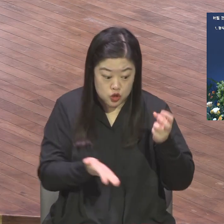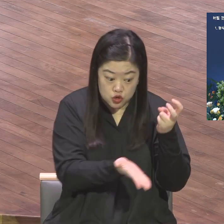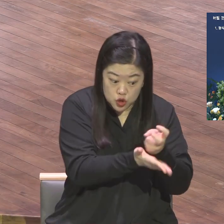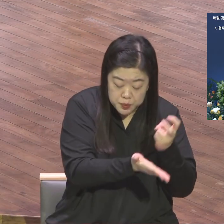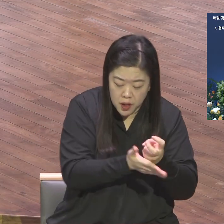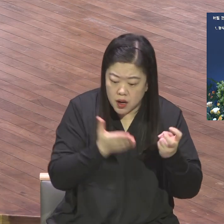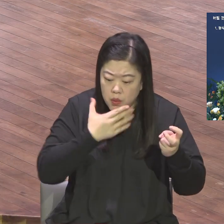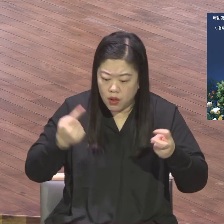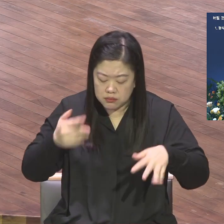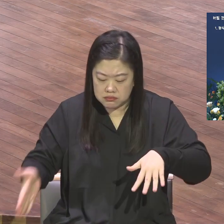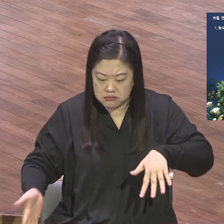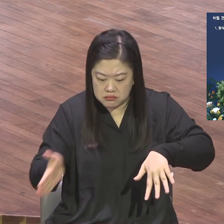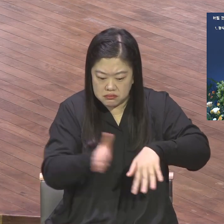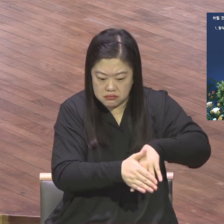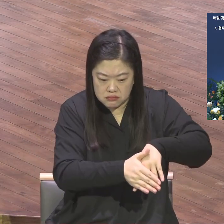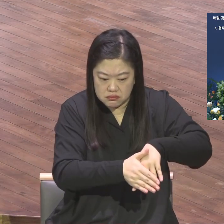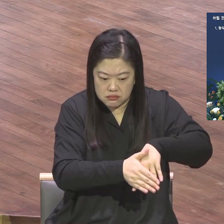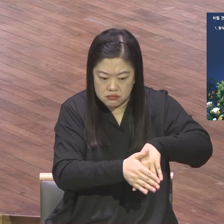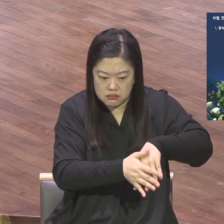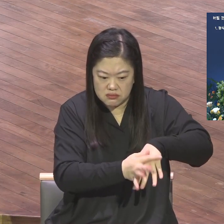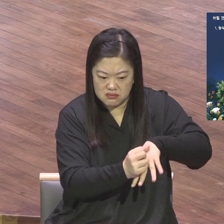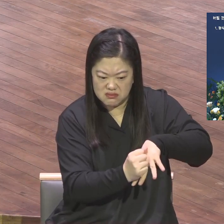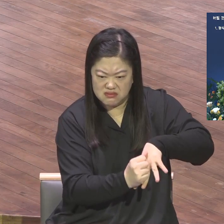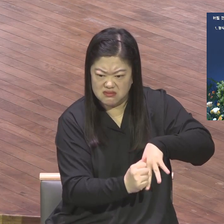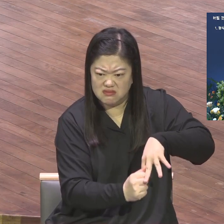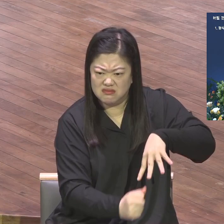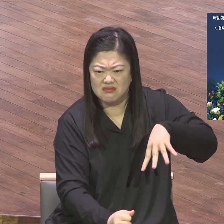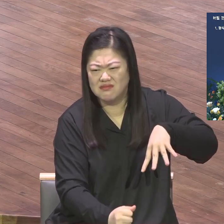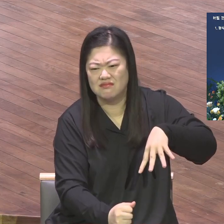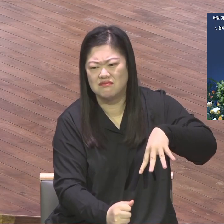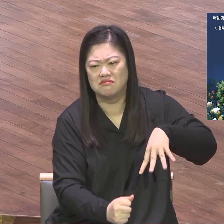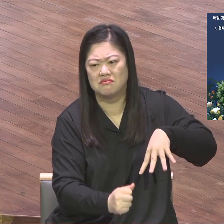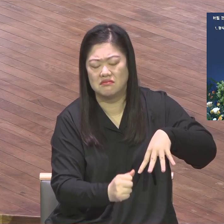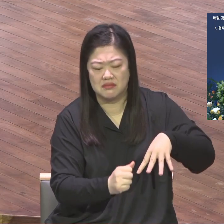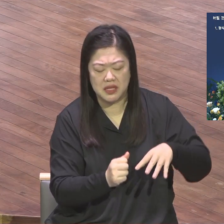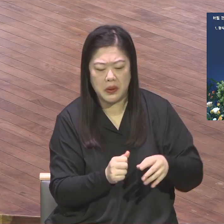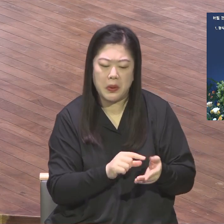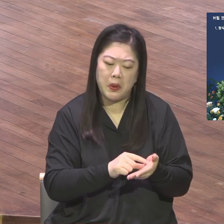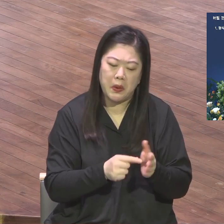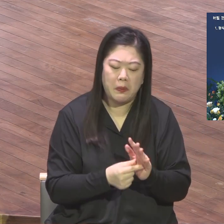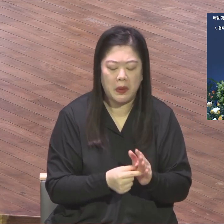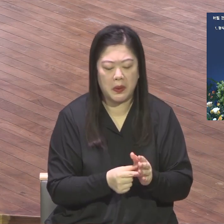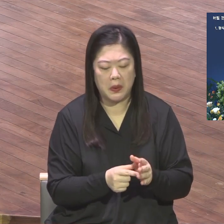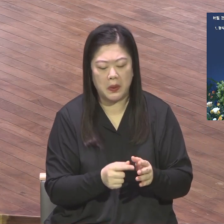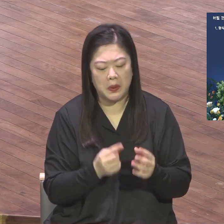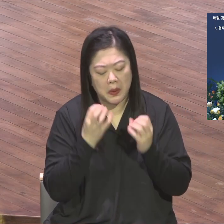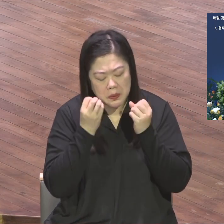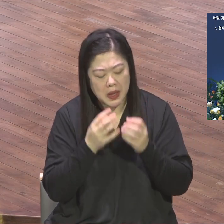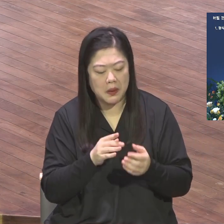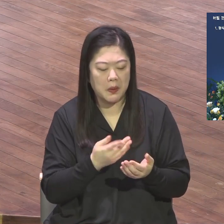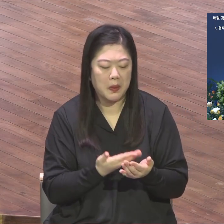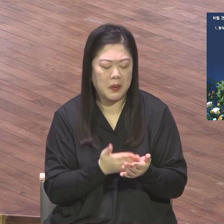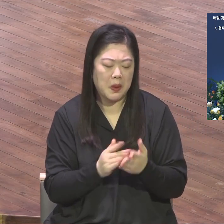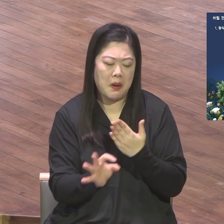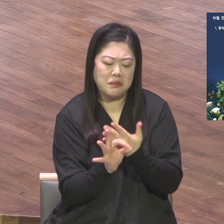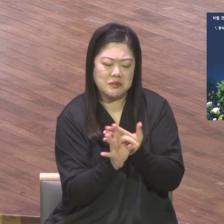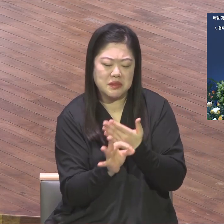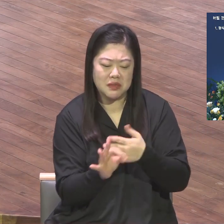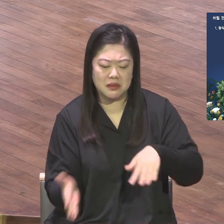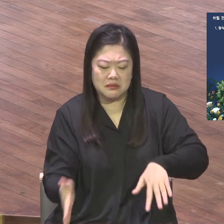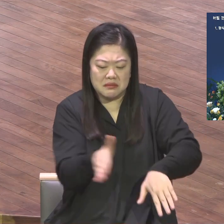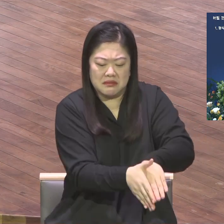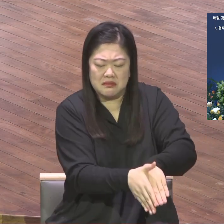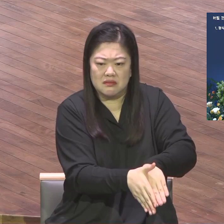이 말씀을 통해 예수님께서 신앙생활은 적당히 타협해서 맞춰가는 것이 아니다라는